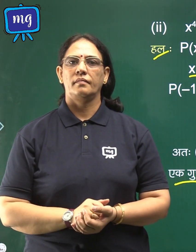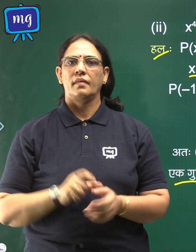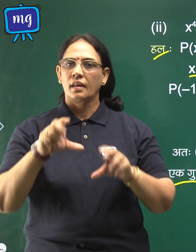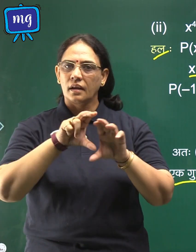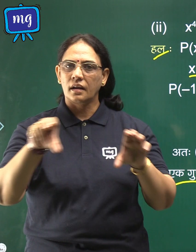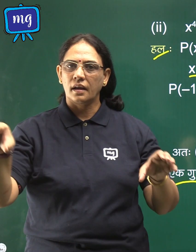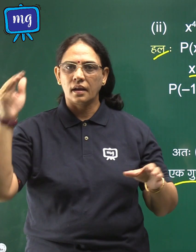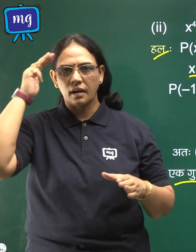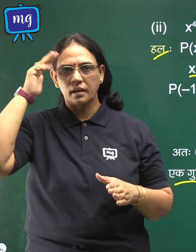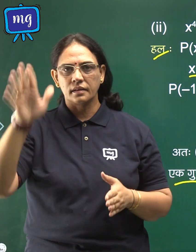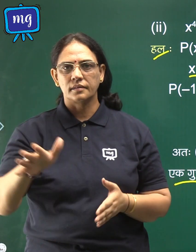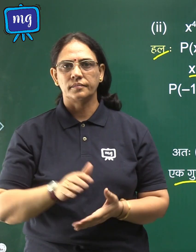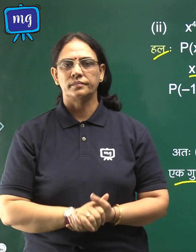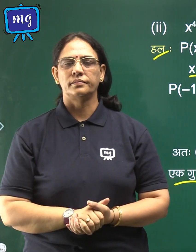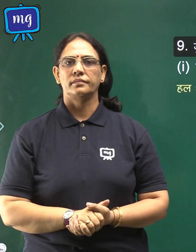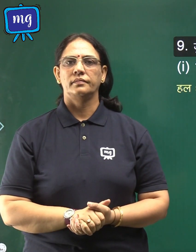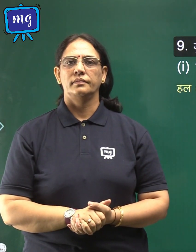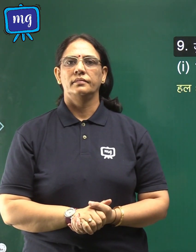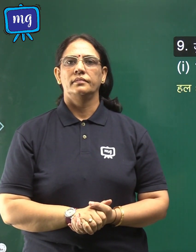समझ आ गया?